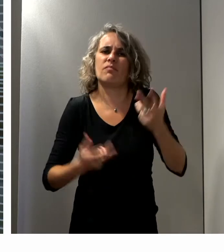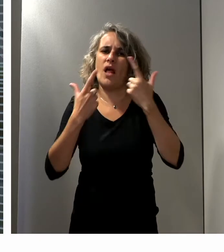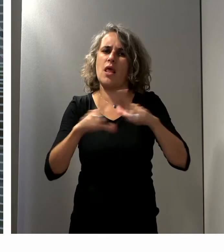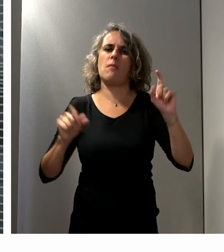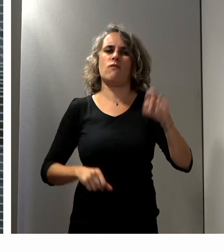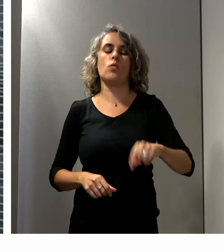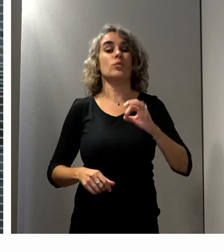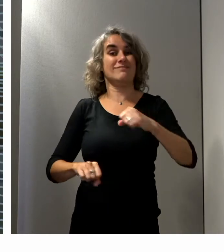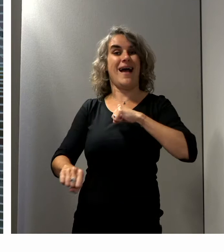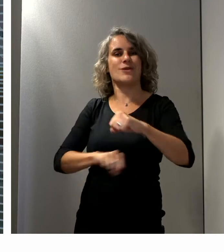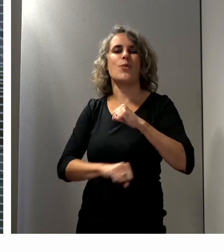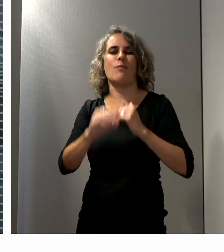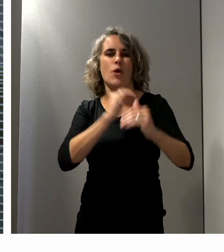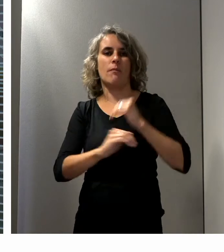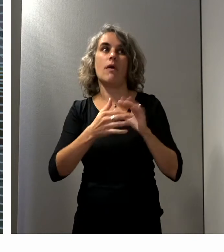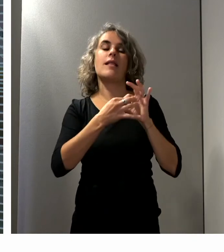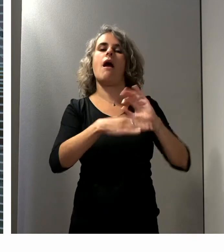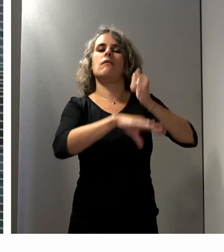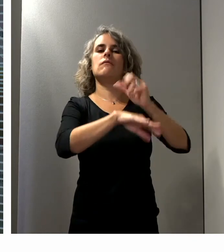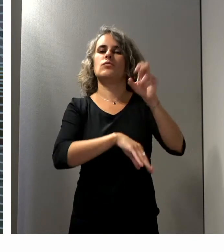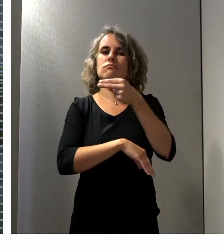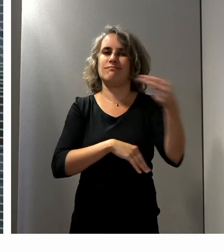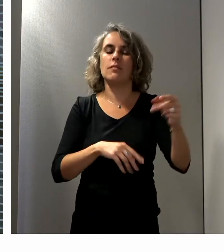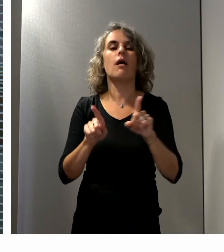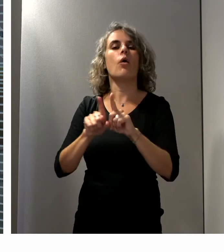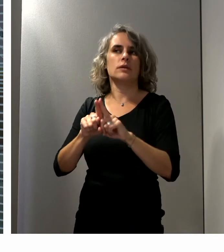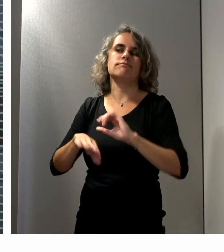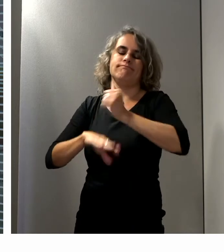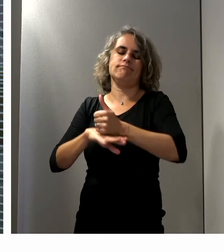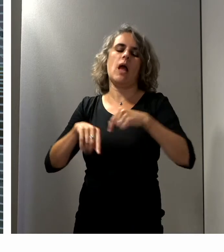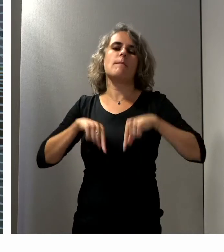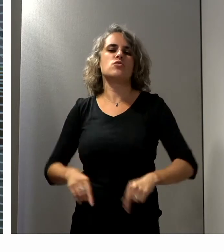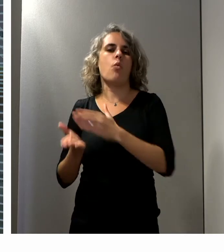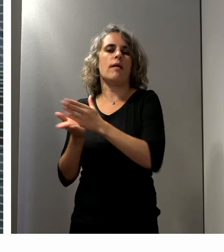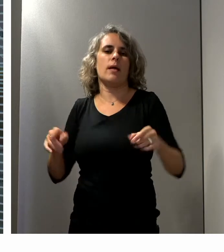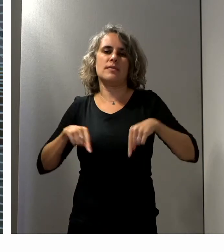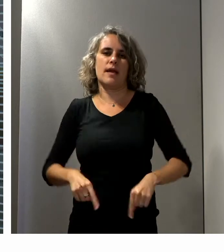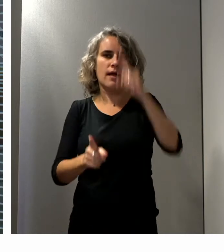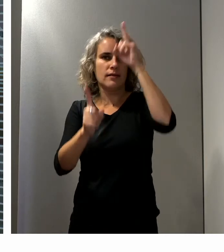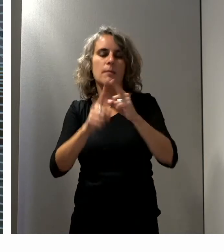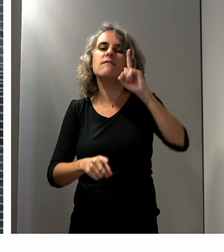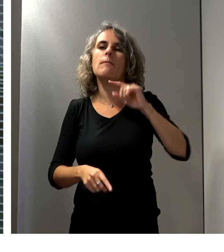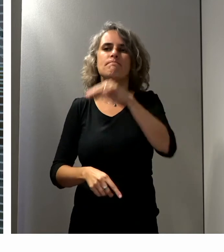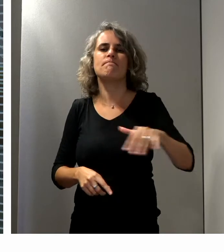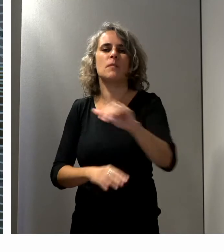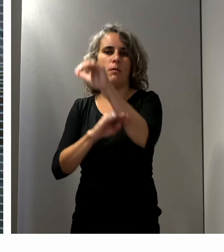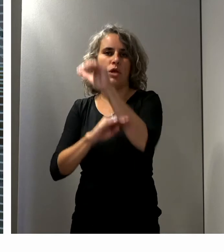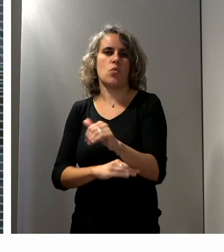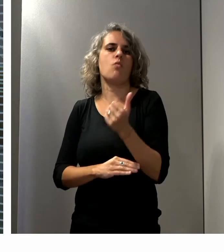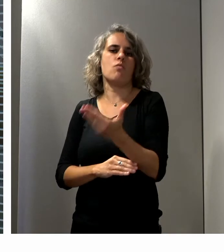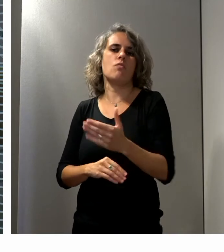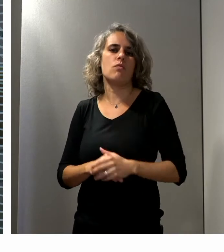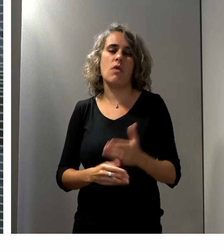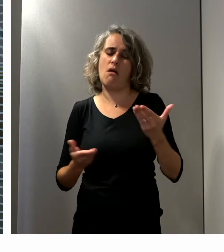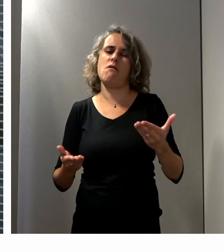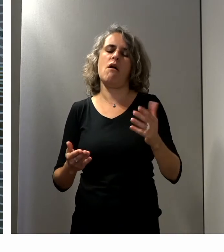programmes d'action avec l'éducation nationale, mais également avec la mission interministérielle pour la protection des femmes, qui est un